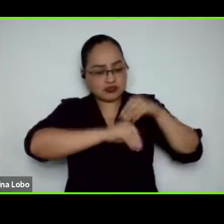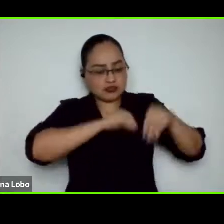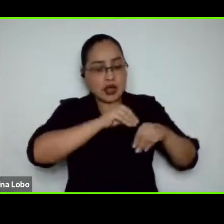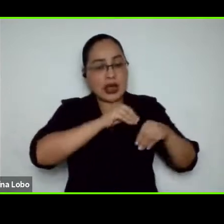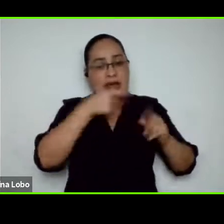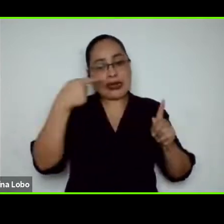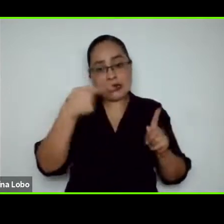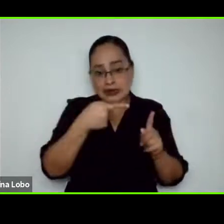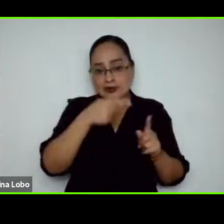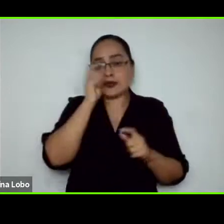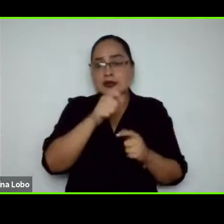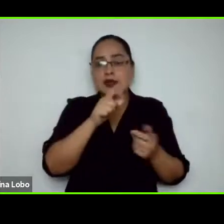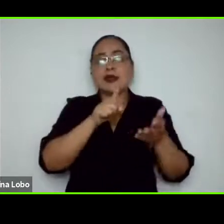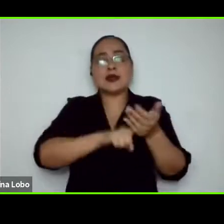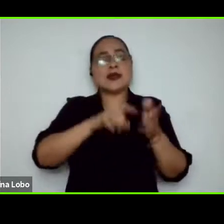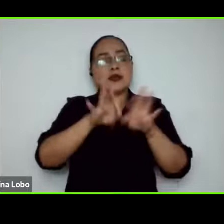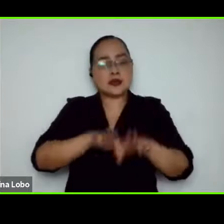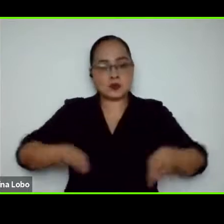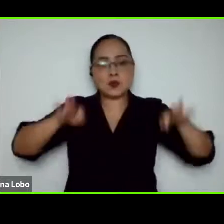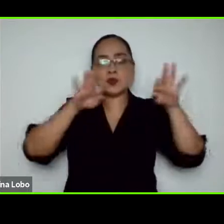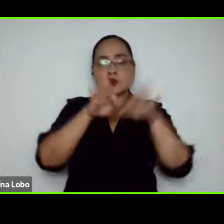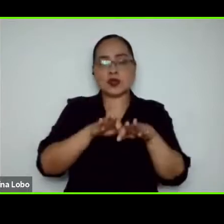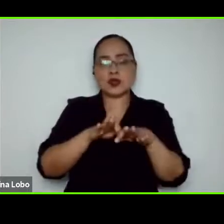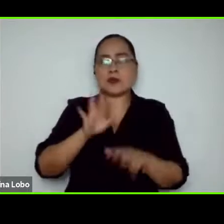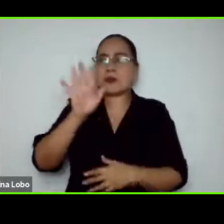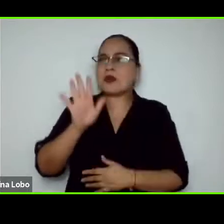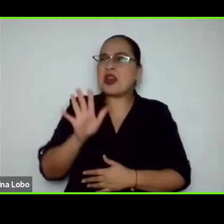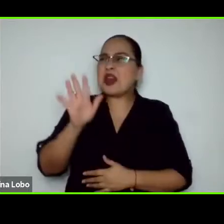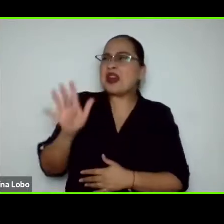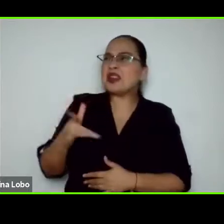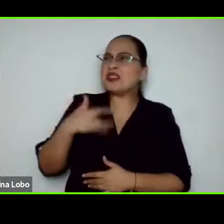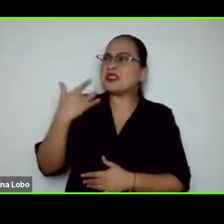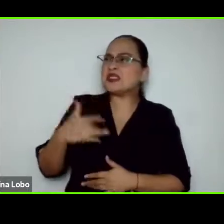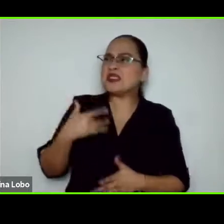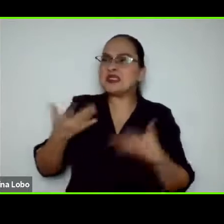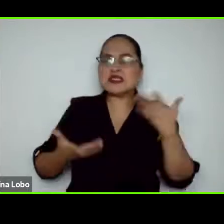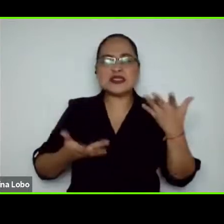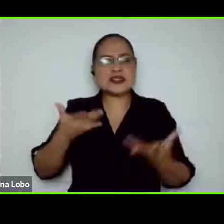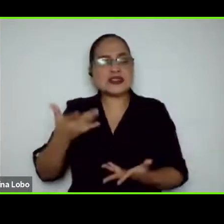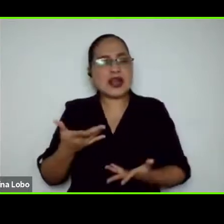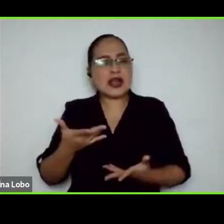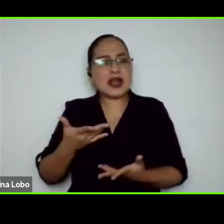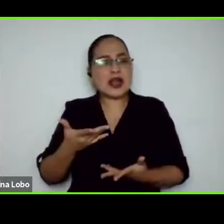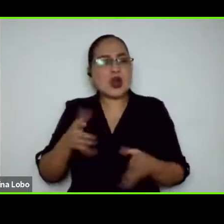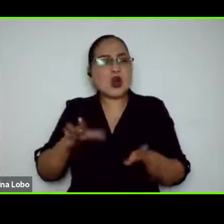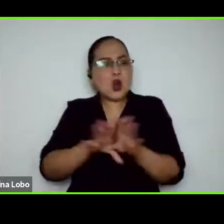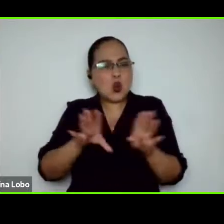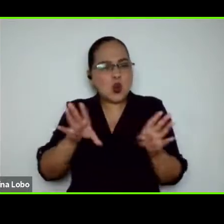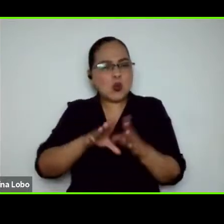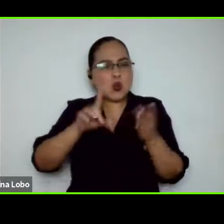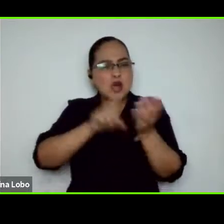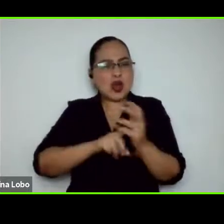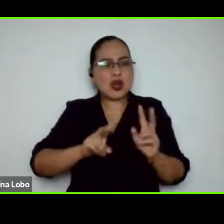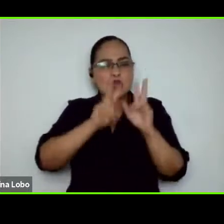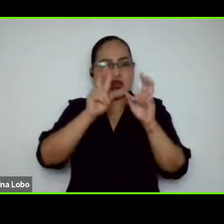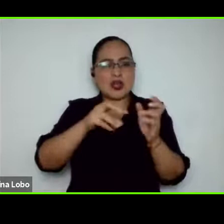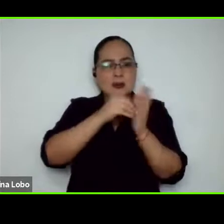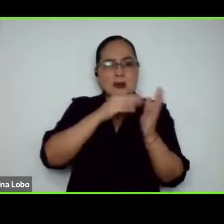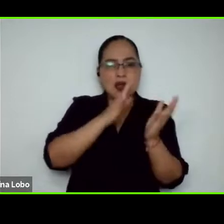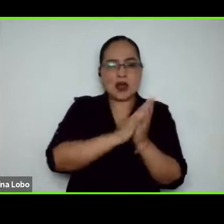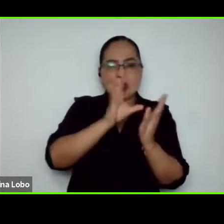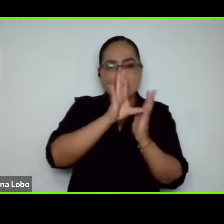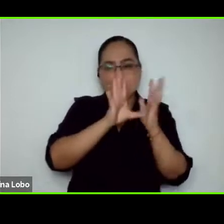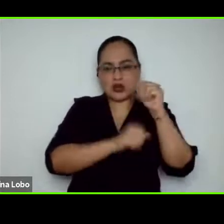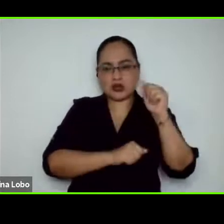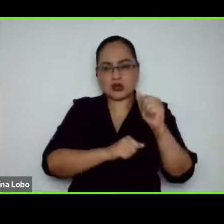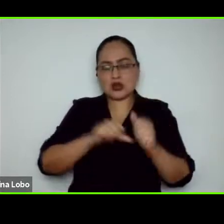en un principio parecía que no tenía, que era retórica constitucional, como hoy decía el ministro